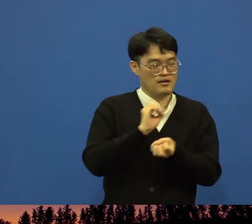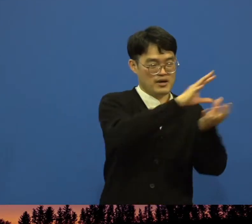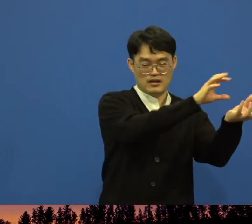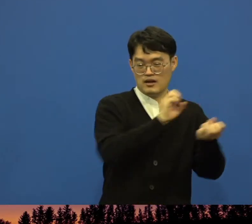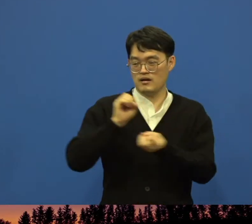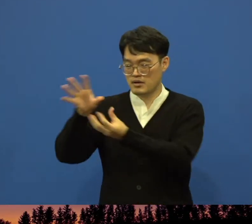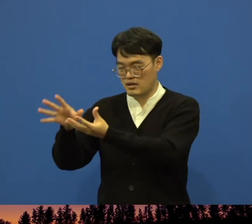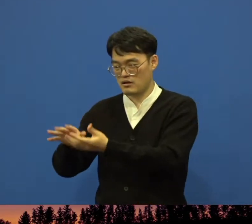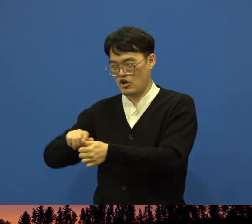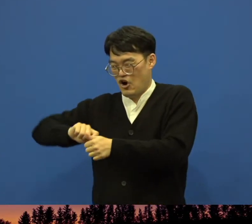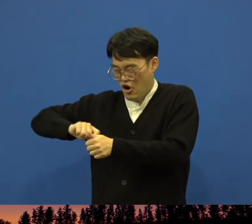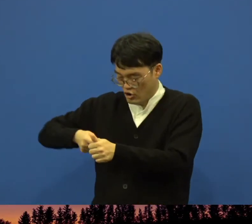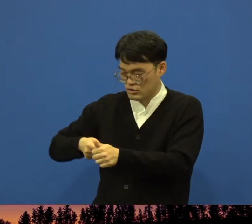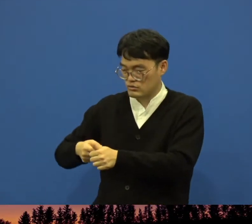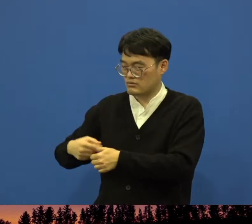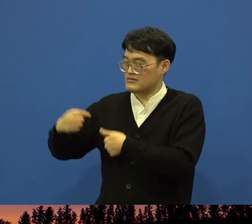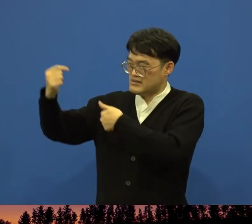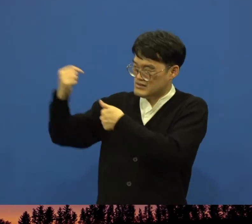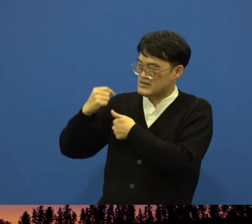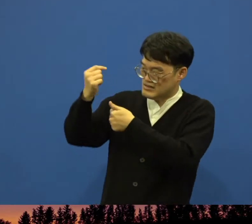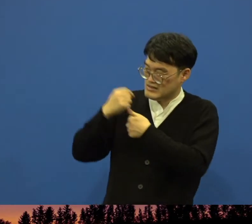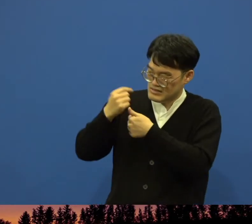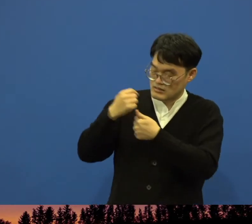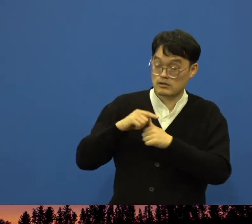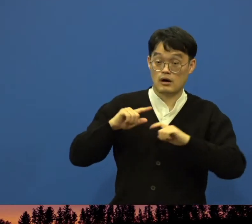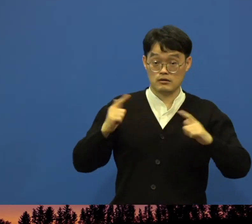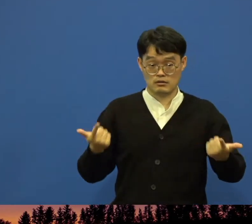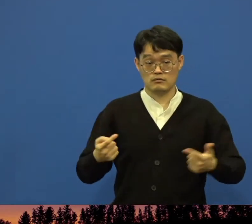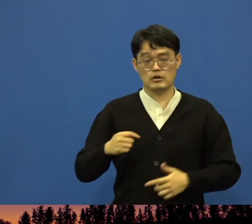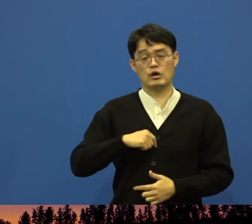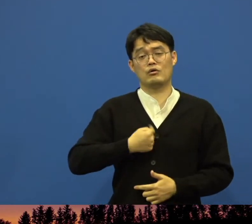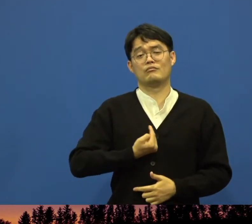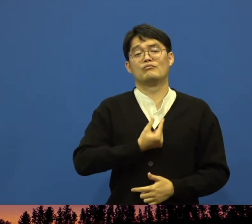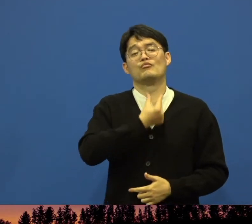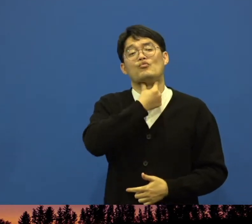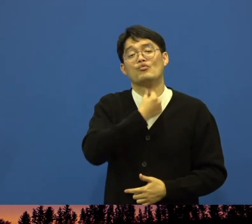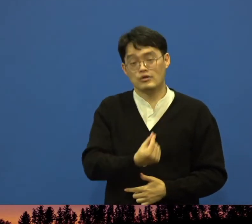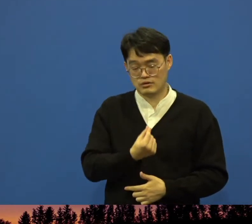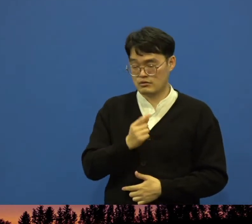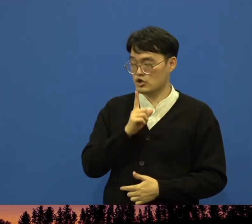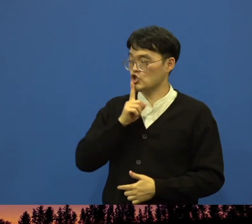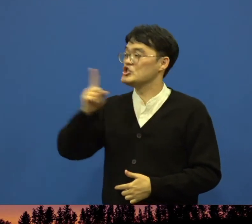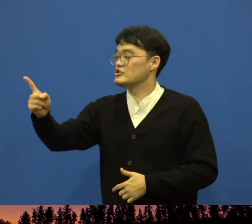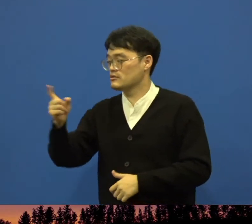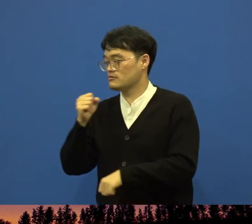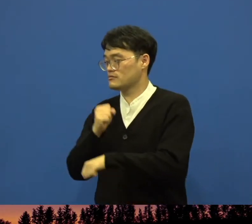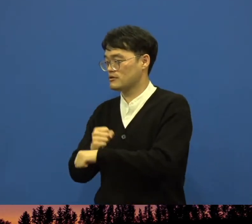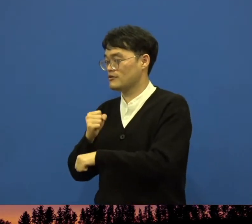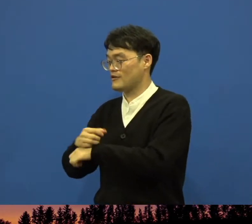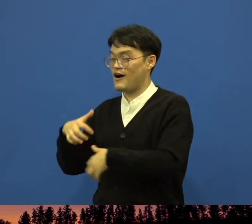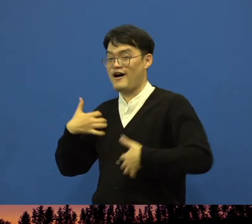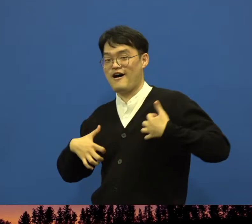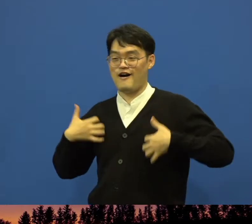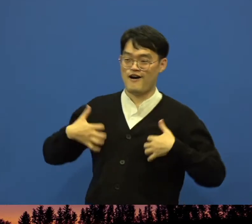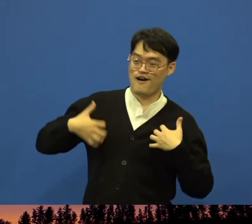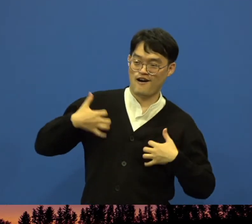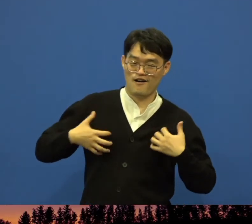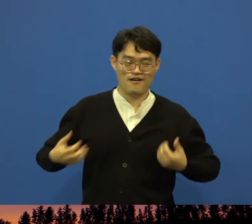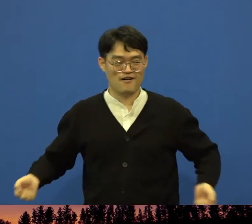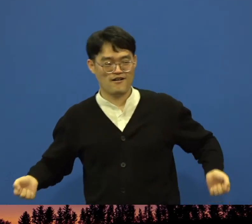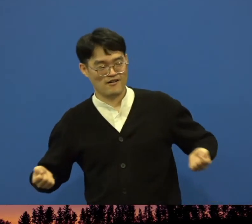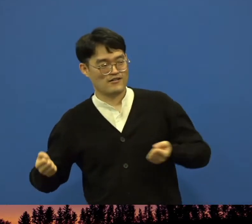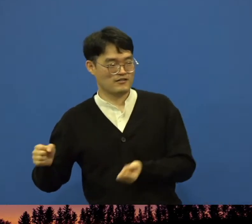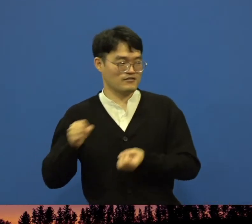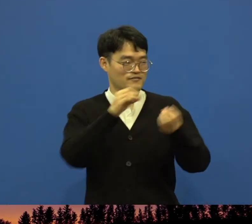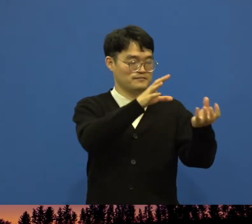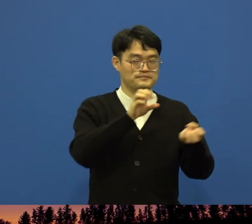억지로 뭐 누가 막 그 명령을 해가지고 온 거 아니잖아요. 자발적으로 기쁨으로 너무 다 밝은 거예요. 여러분